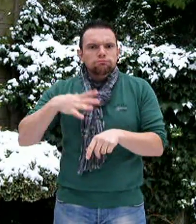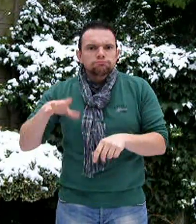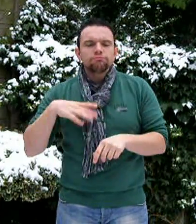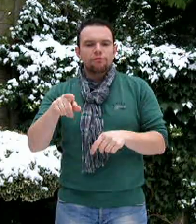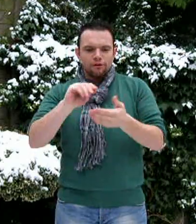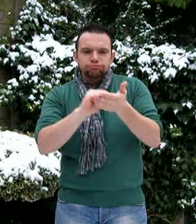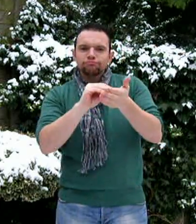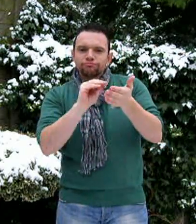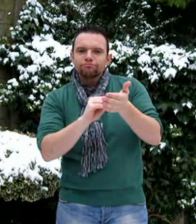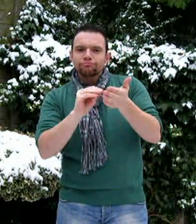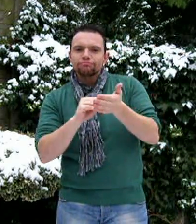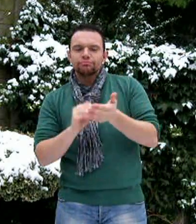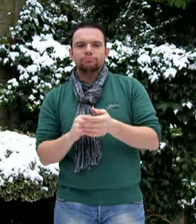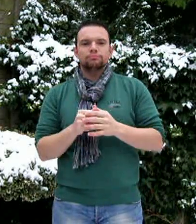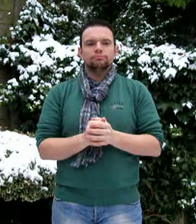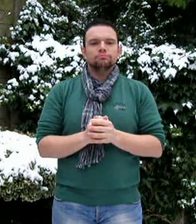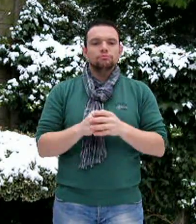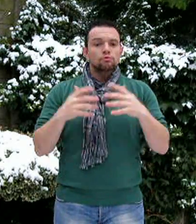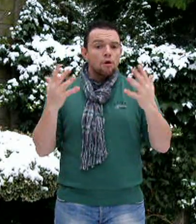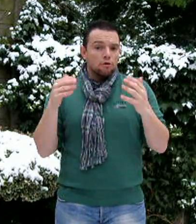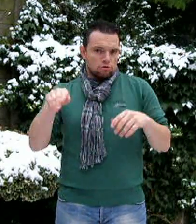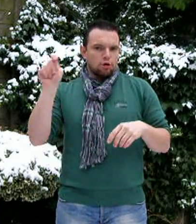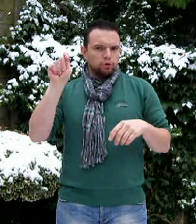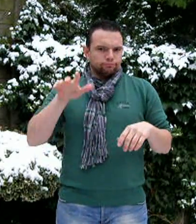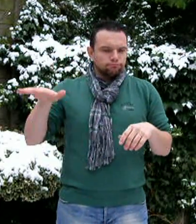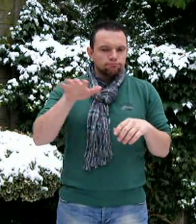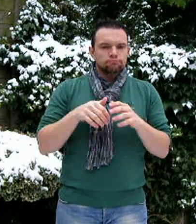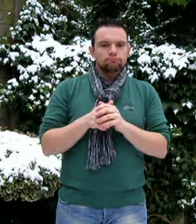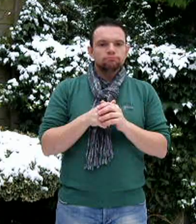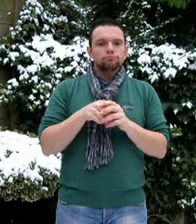je agenda. Op die manier vergaar je al heel wat informatie.